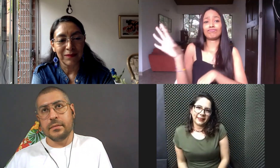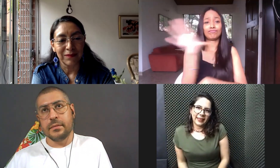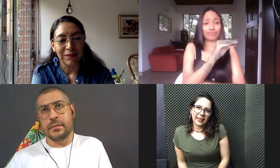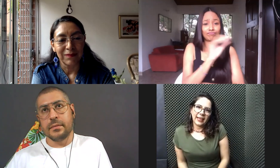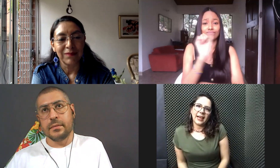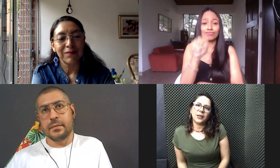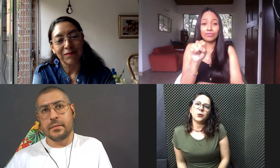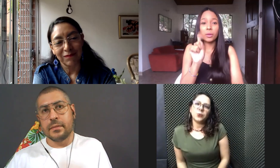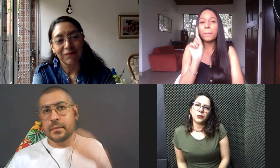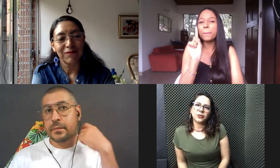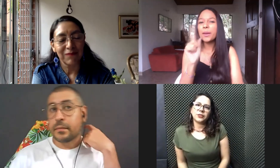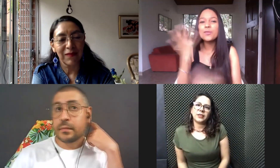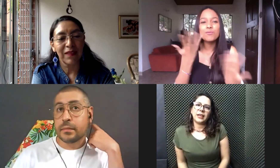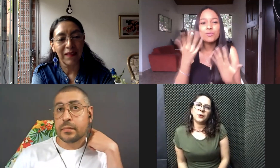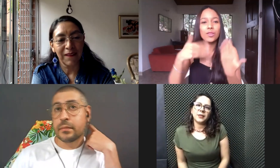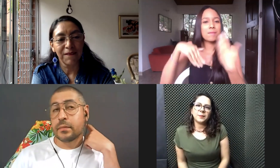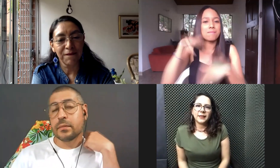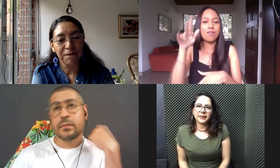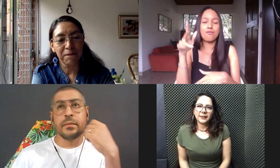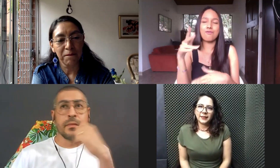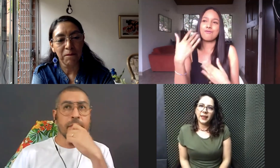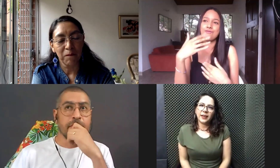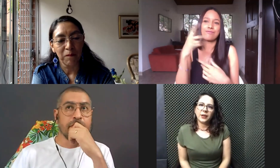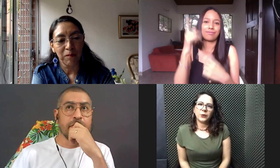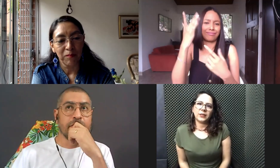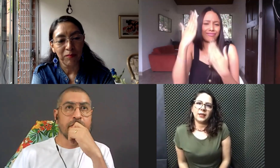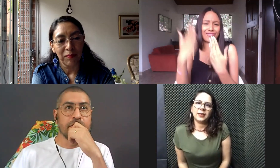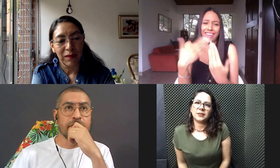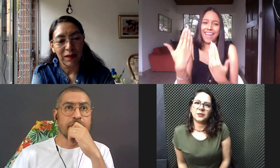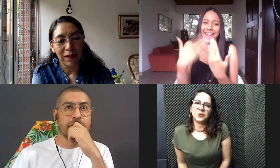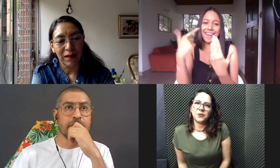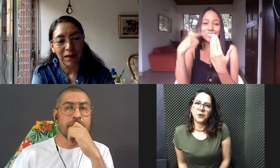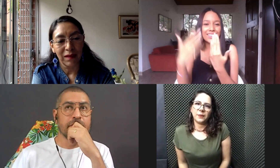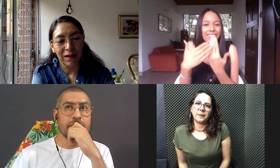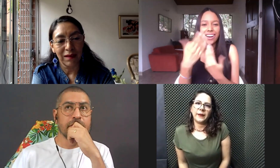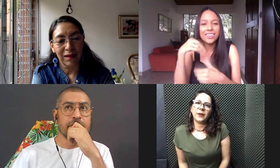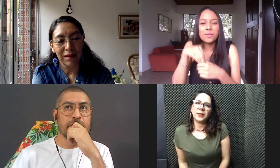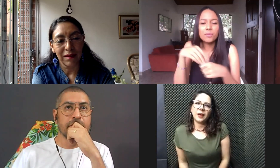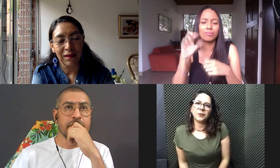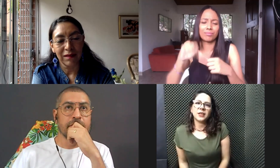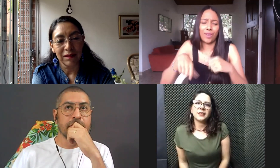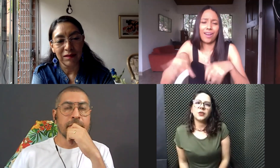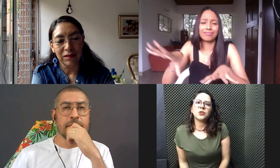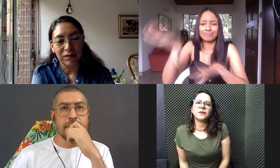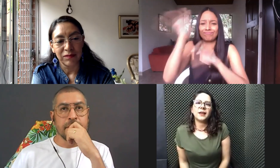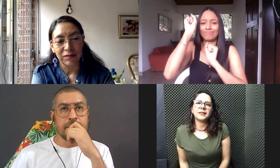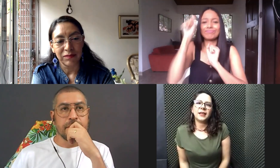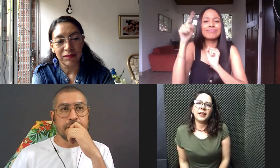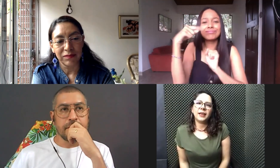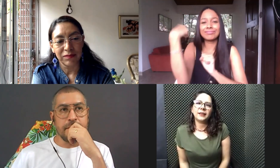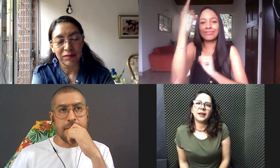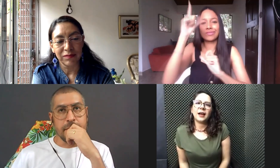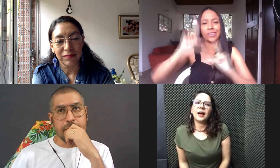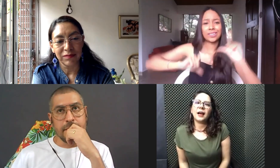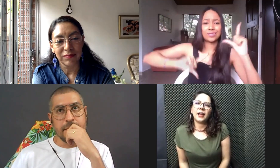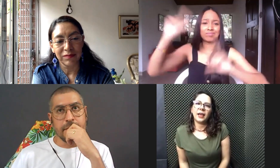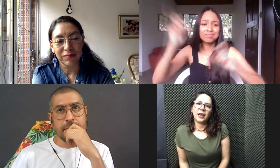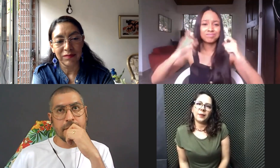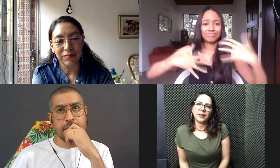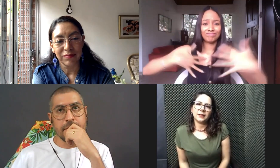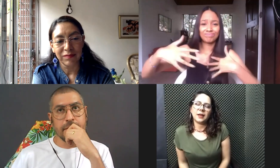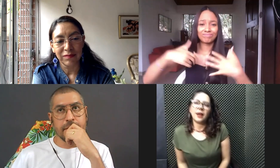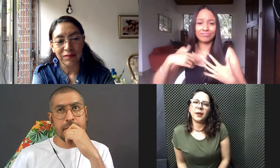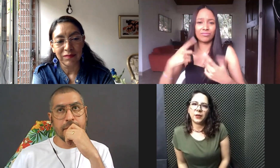Depende. En algunas partes sí, en otras no. Pero digamos que se nos facilita